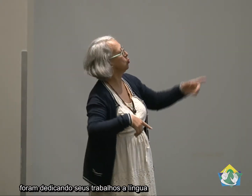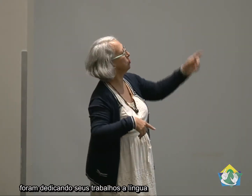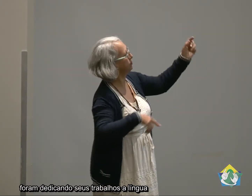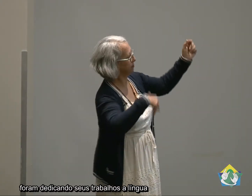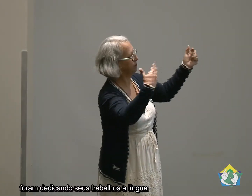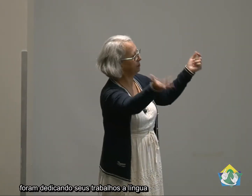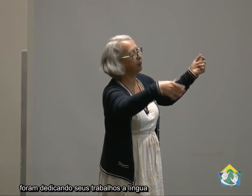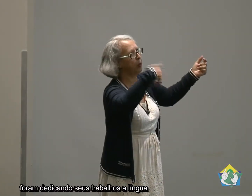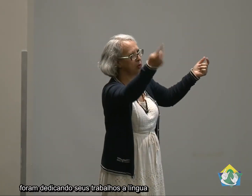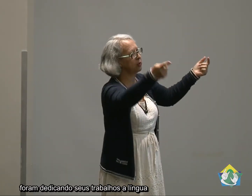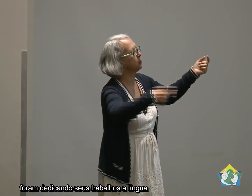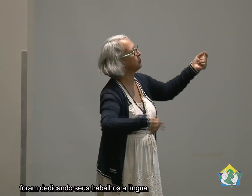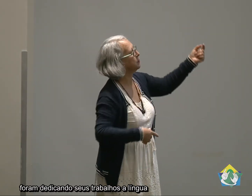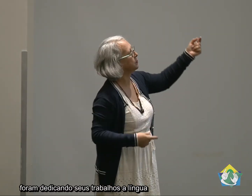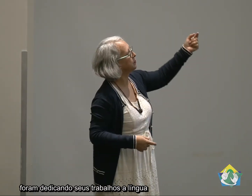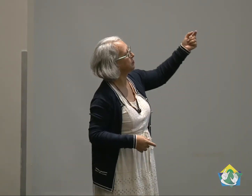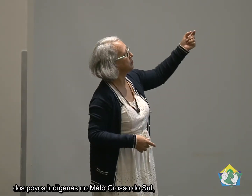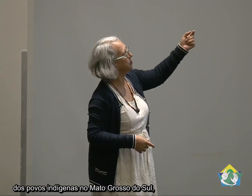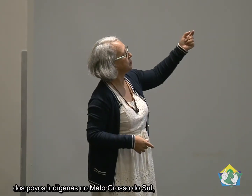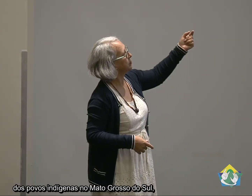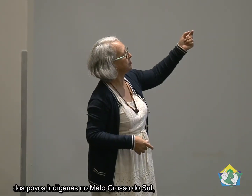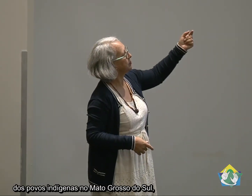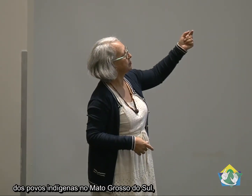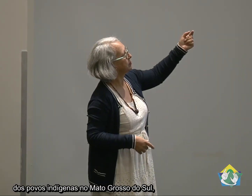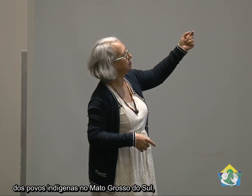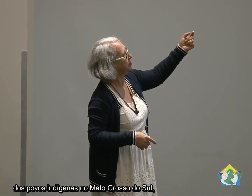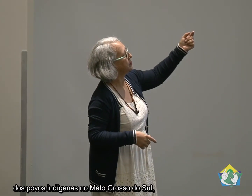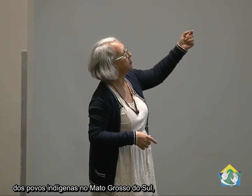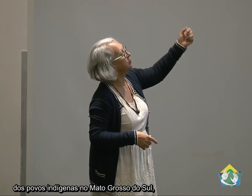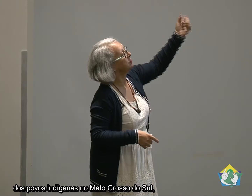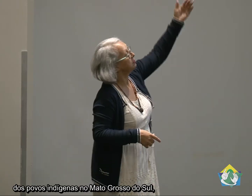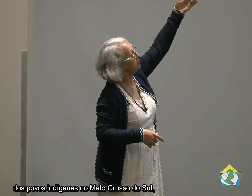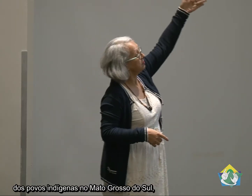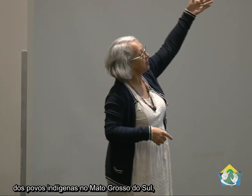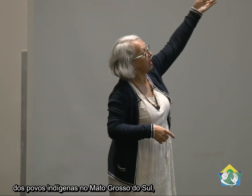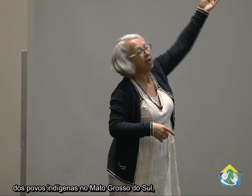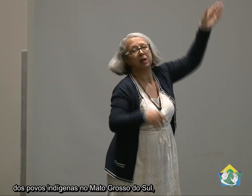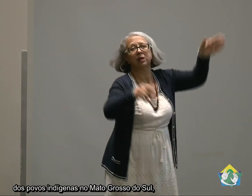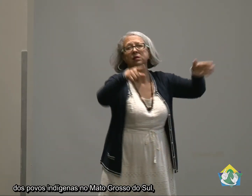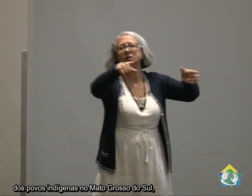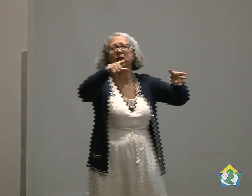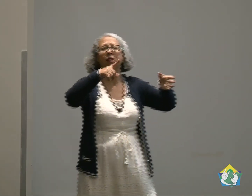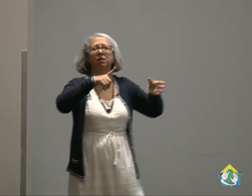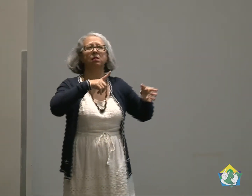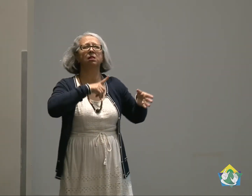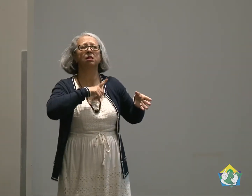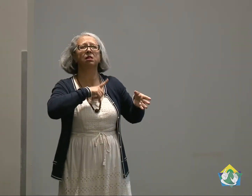na região amazônica dos povos indígenas, a língua de sinais dos povos, perdão, no Mato Grosso do Sul,